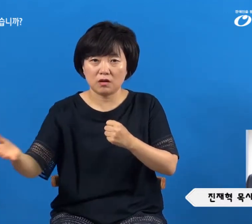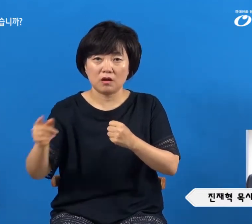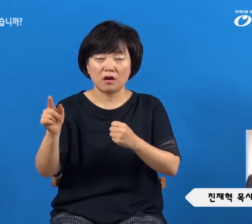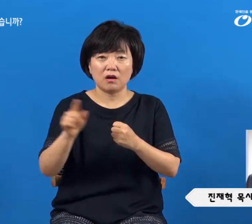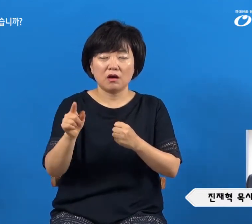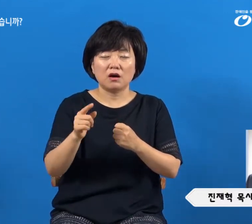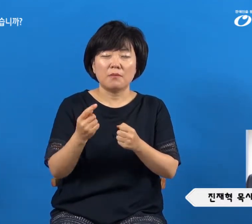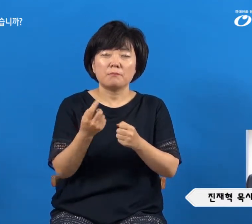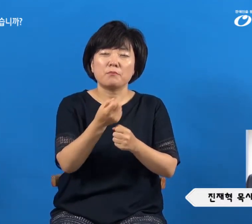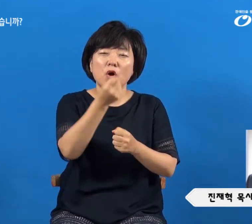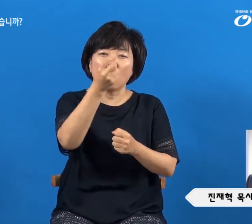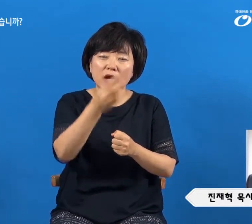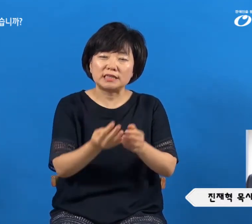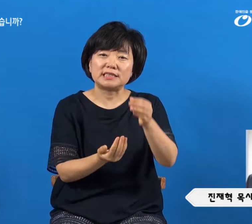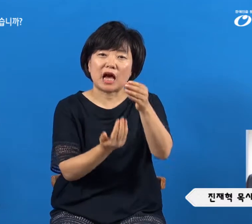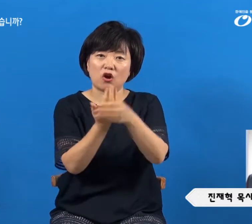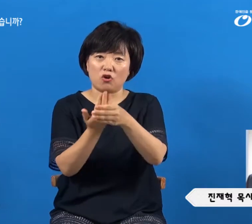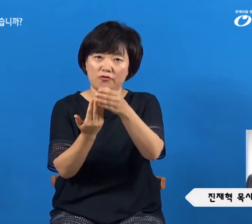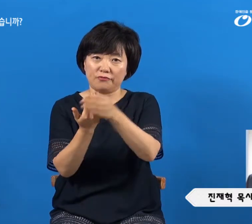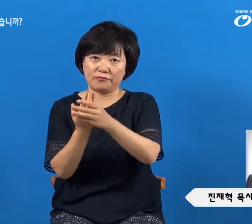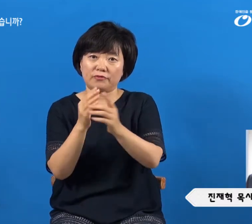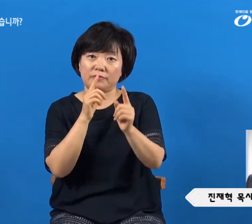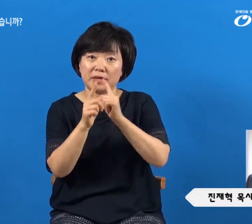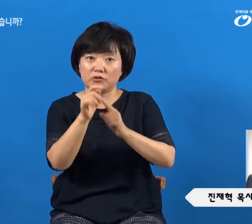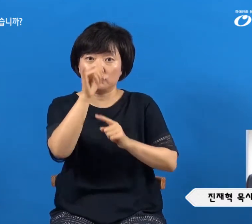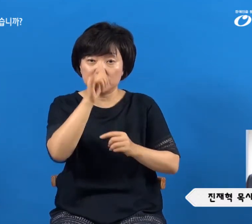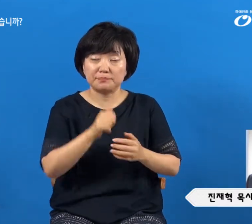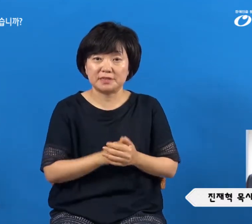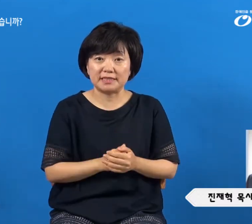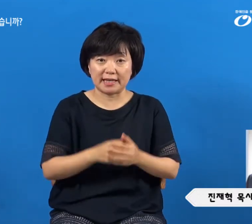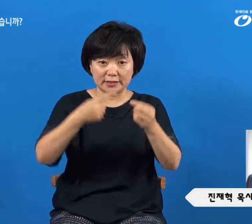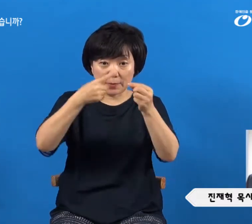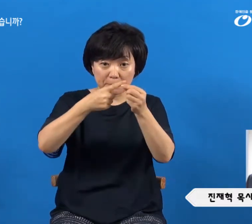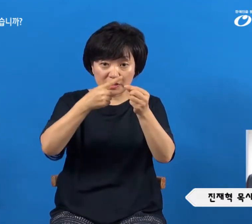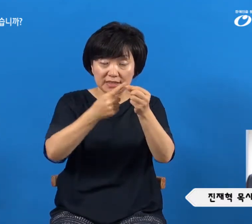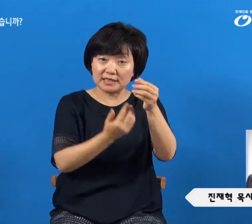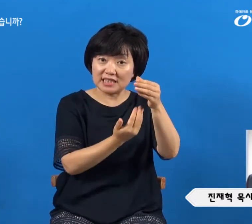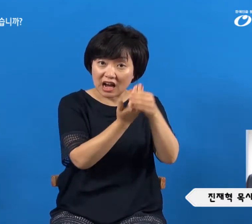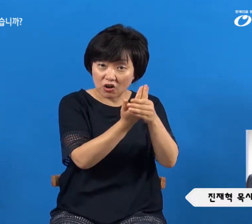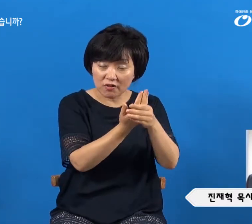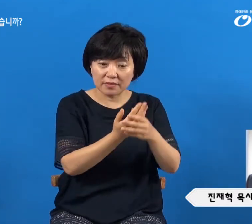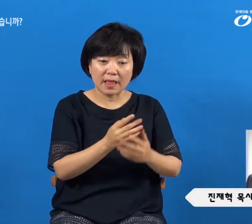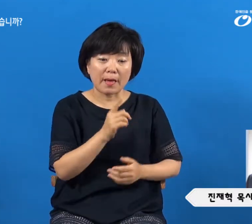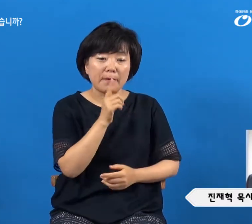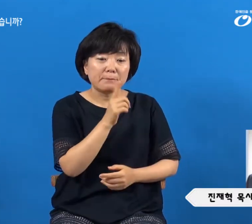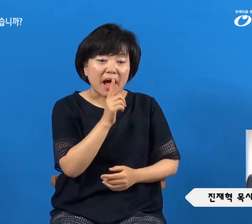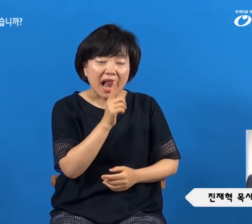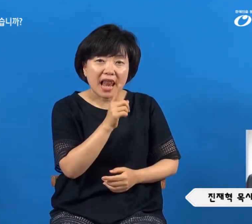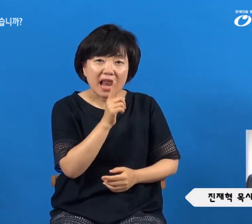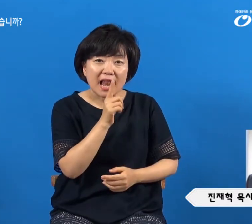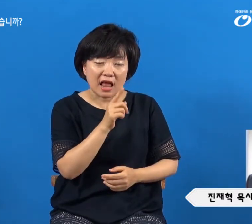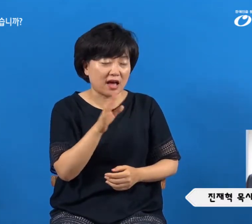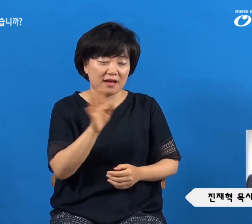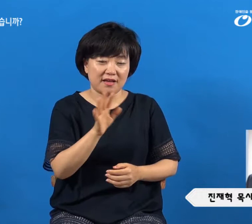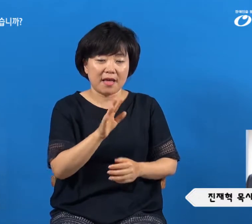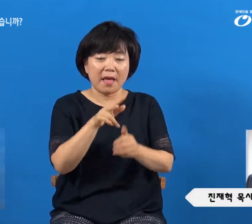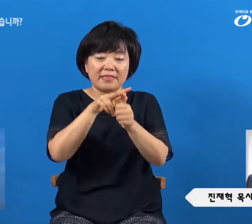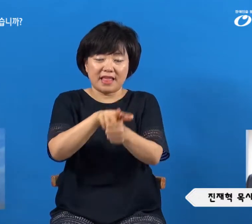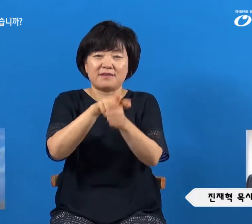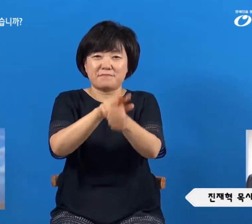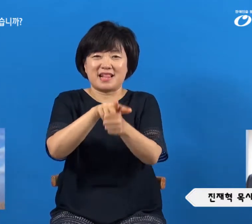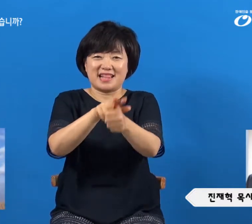있는 사건을 예를 들어 설명하십니다. 첫 번째, 말을 말씀하십니다.